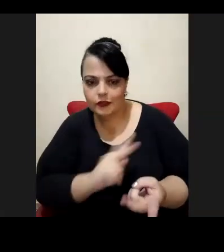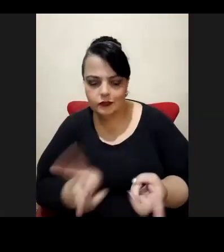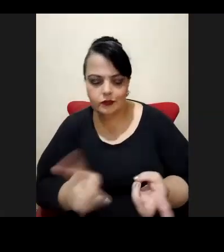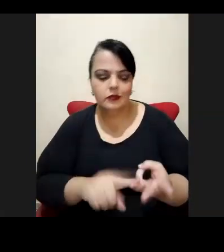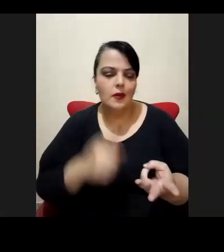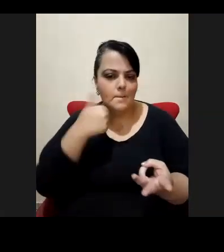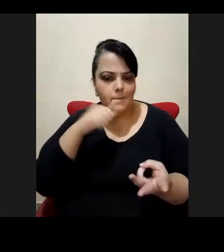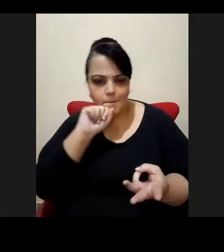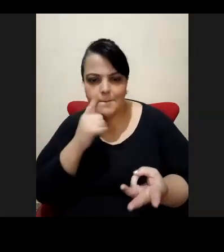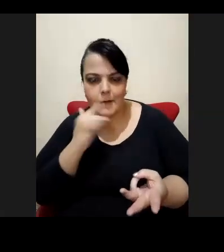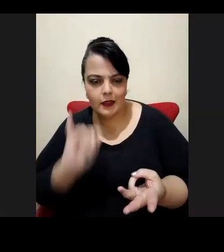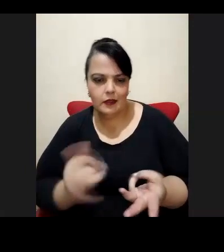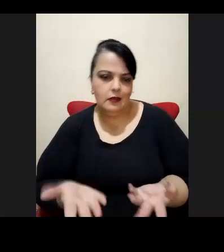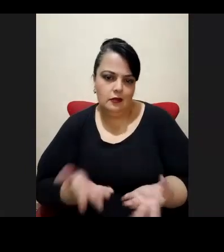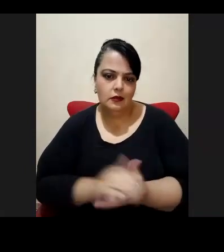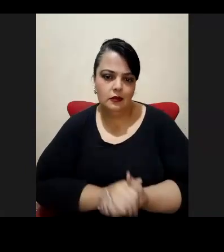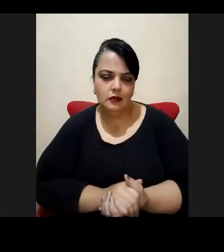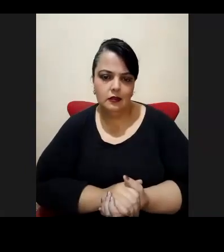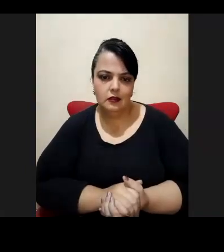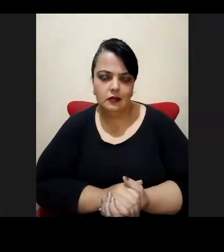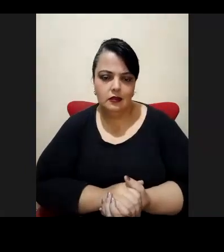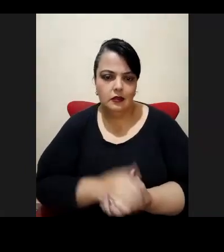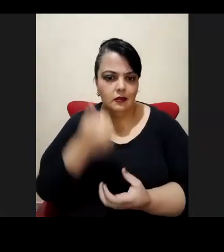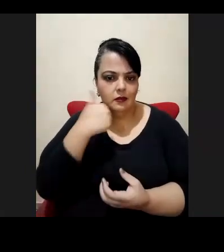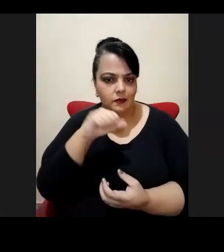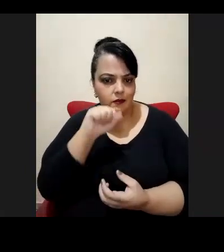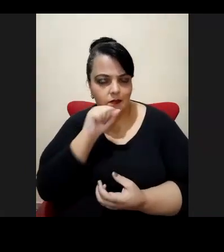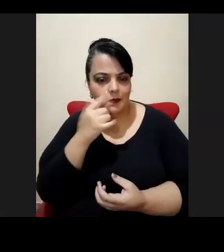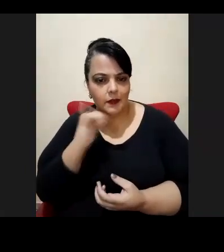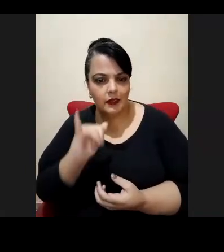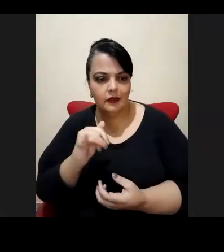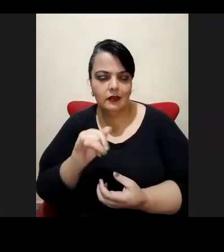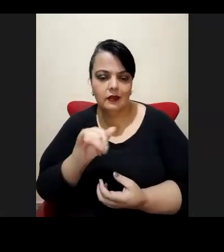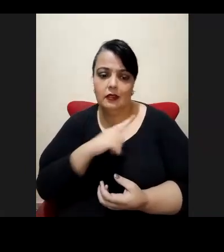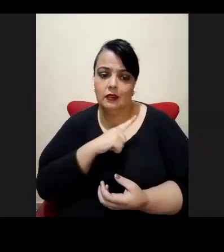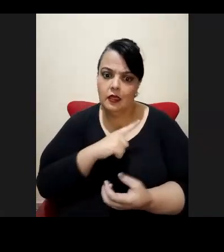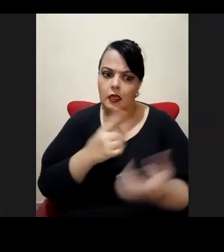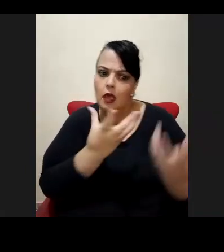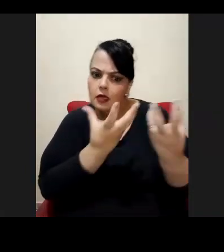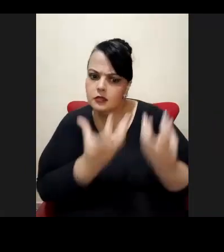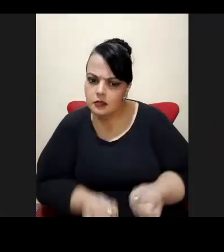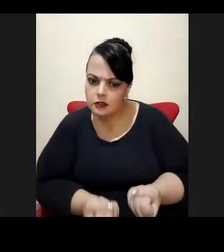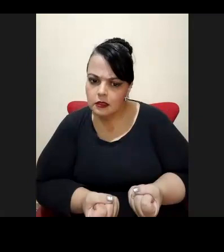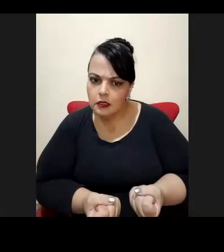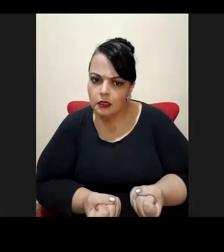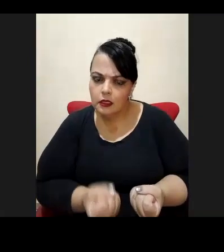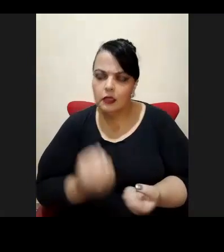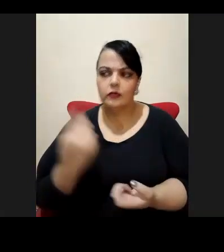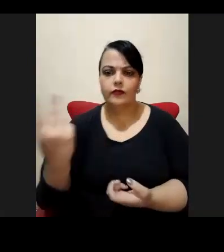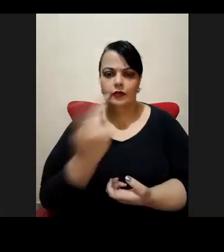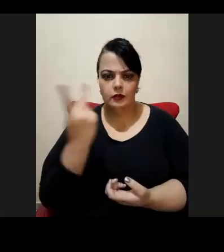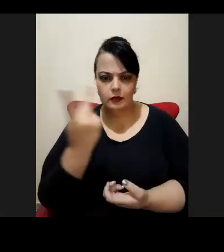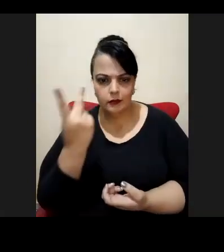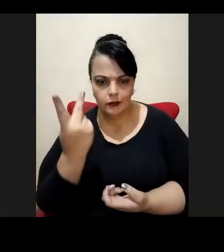né? No lugar dos pais, na maioria das vezes, a aceitação está presente, né? A validação está ali